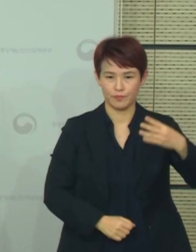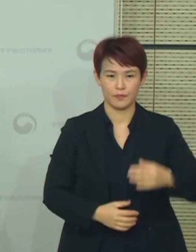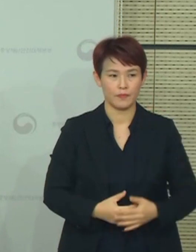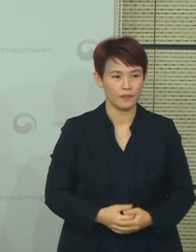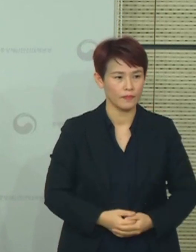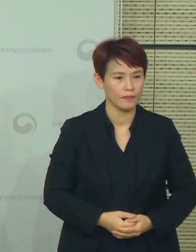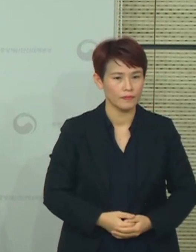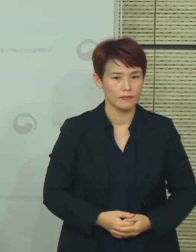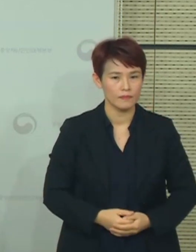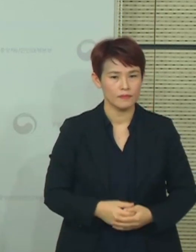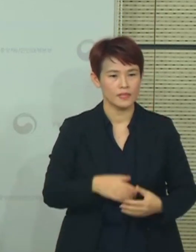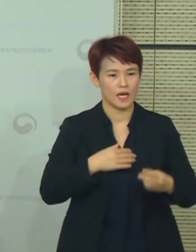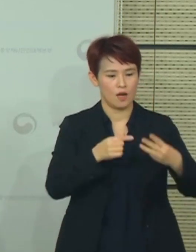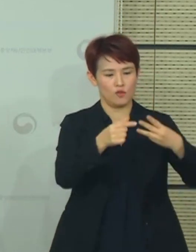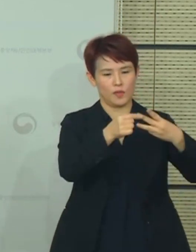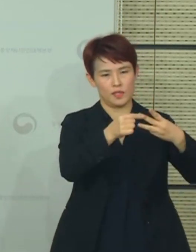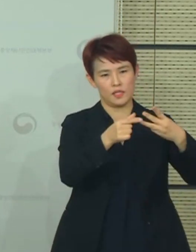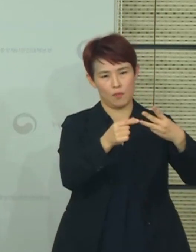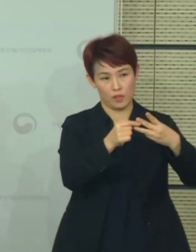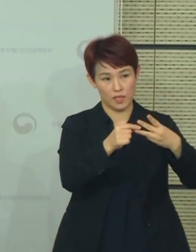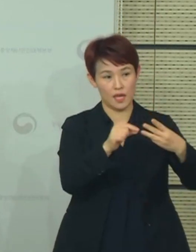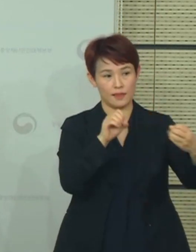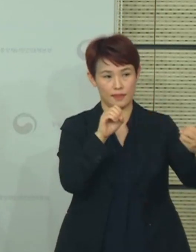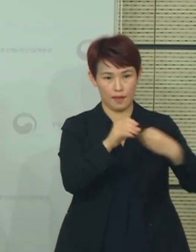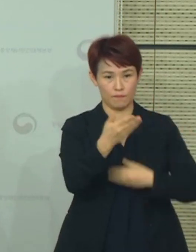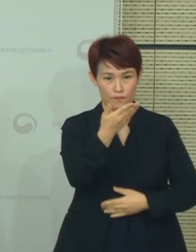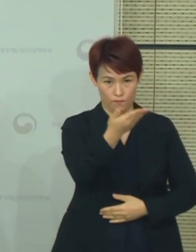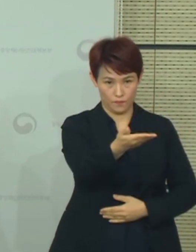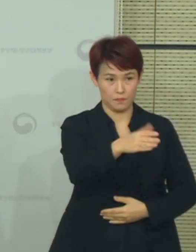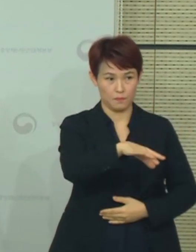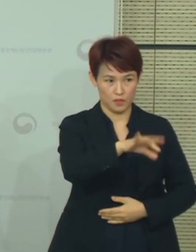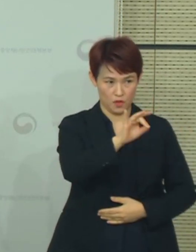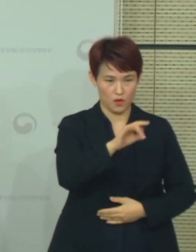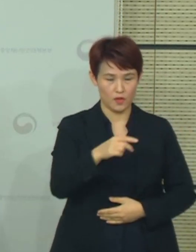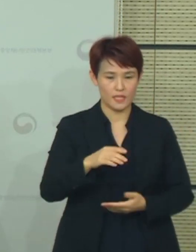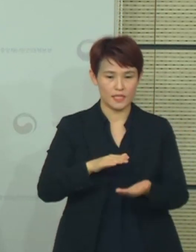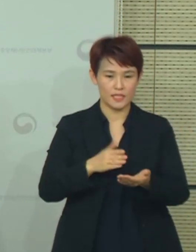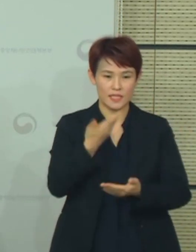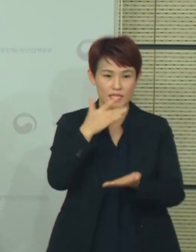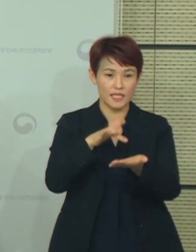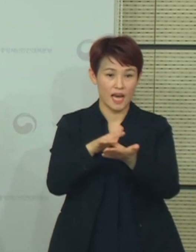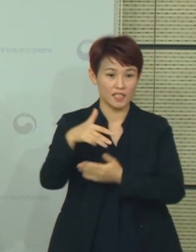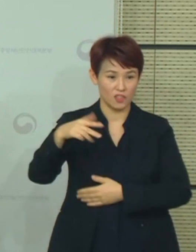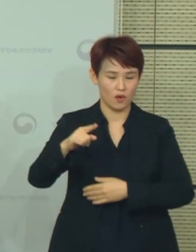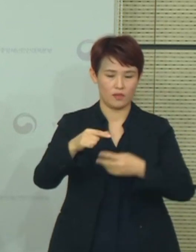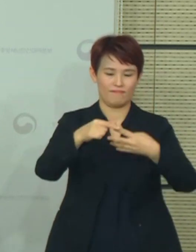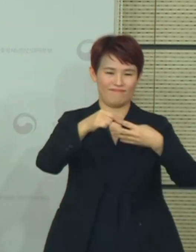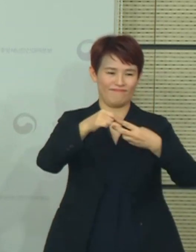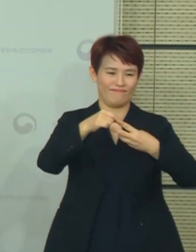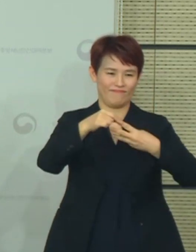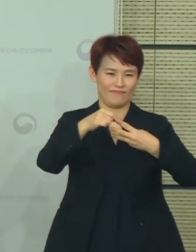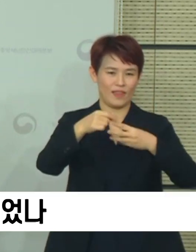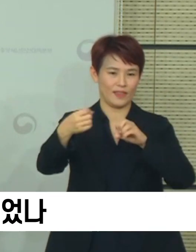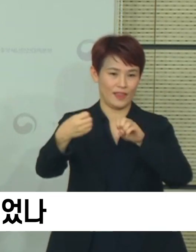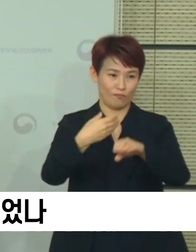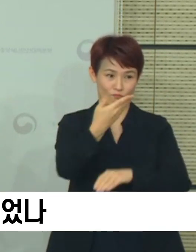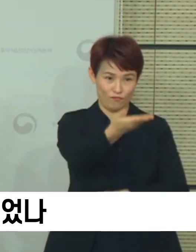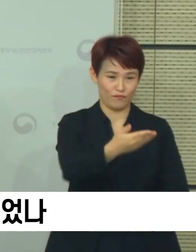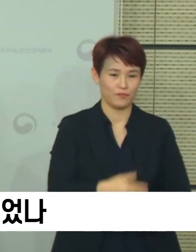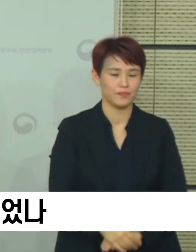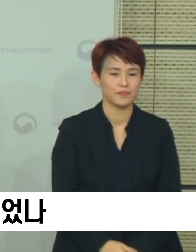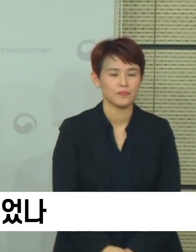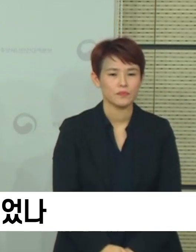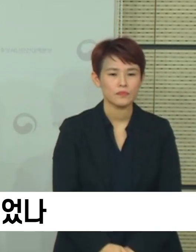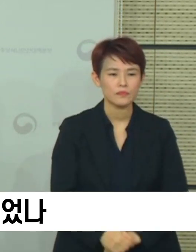제가 먼저 두 번째, 세 번째 질문하신 점에 대해서 답변을 드리고 식약처장님이 이 답변을 드리도록 하겠습니다.